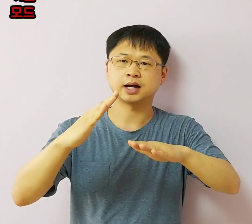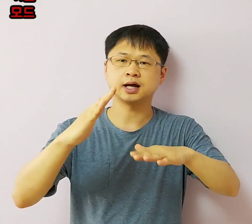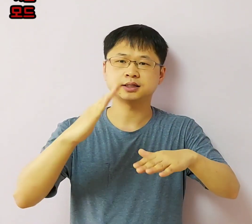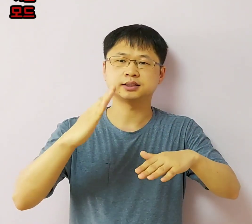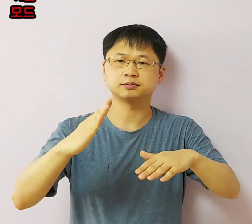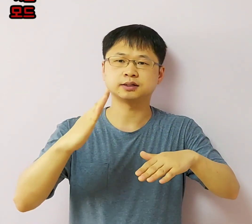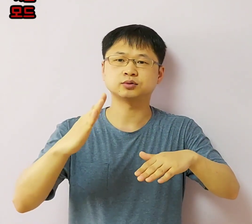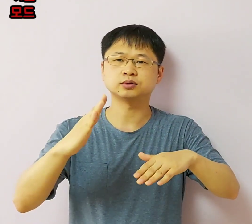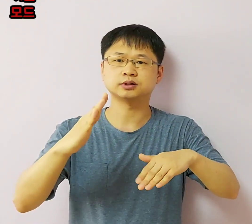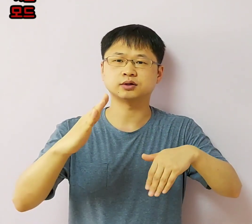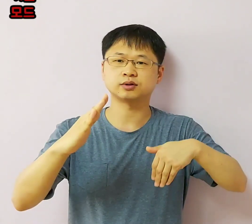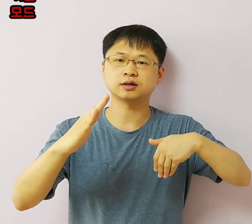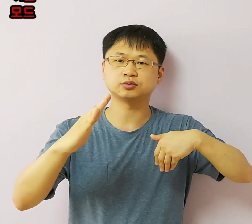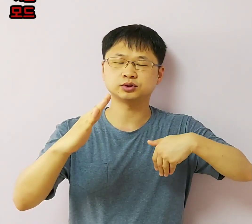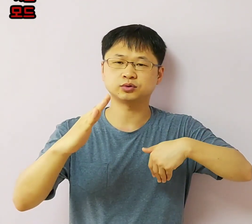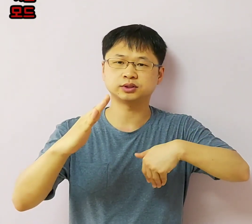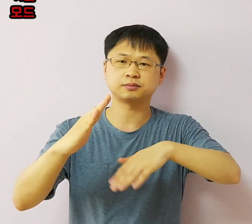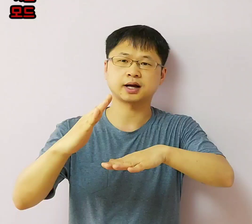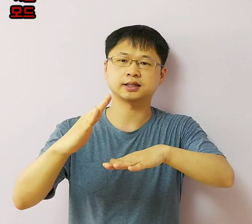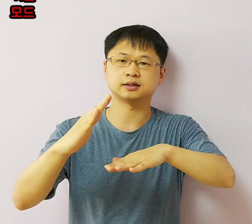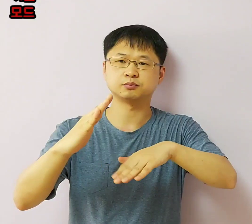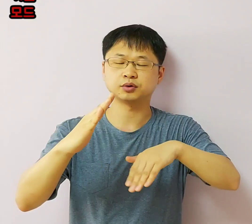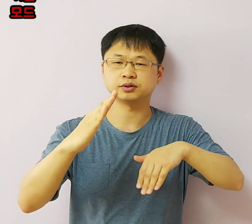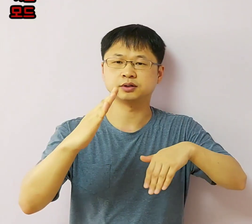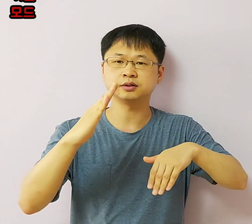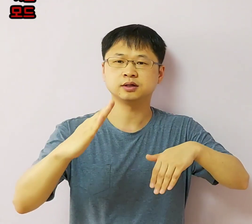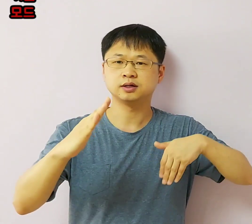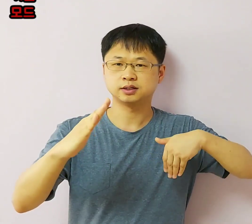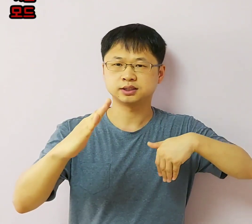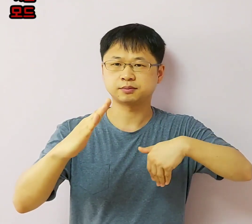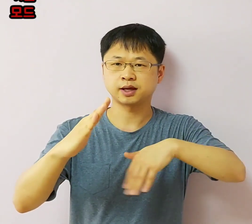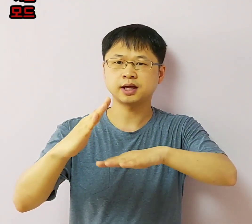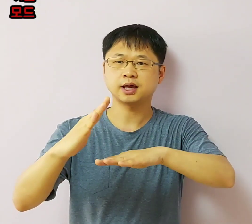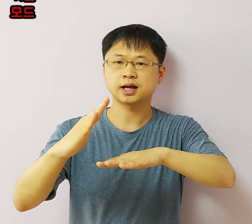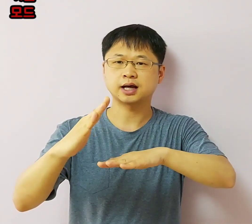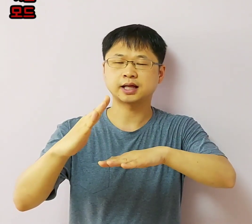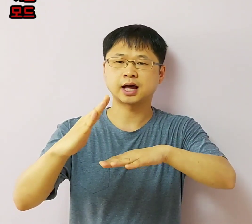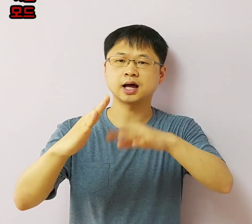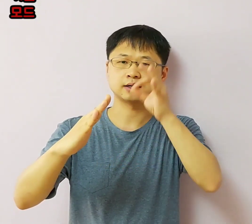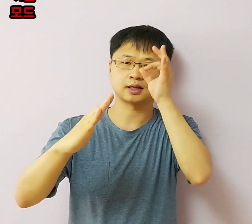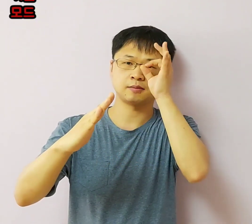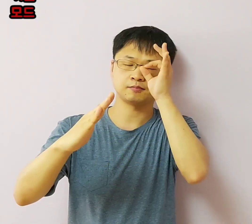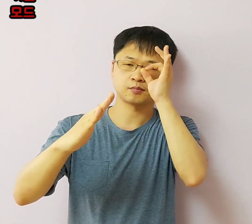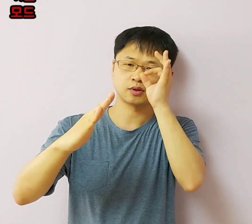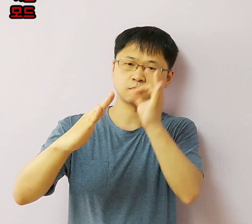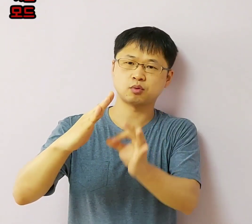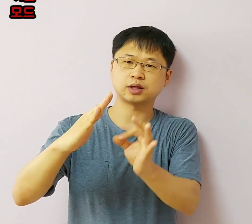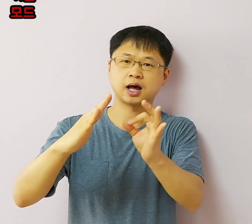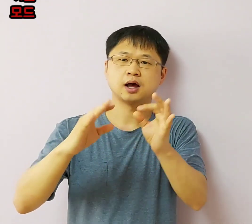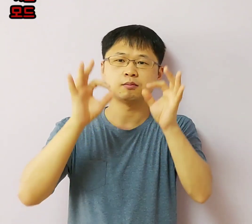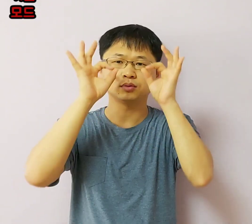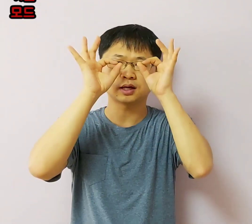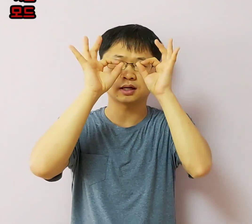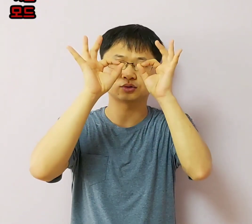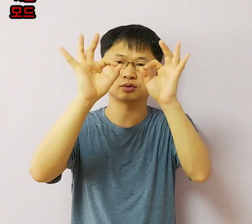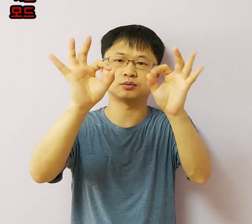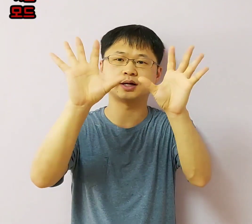가니까 집을 한 손은 그대로 남겨주시고 집에 가다는 표현은 집에 가다, 그 다음 보다. 보다라는 수어는